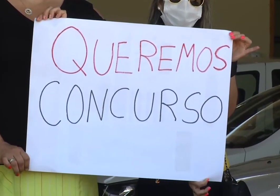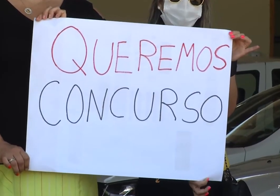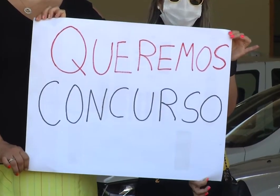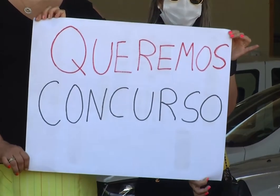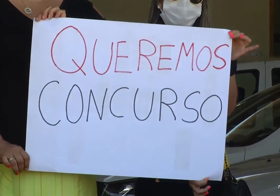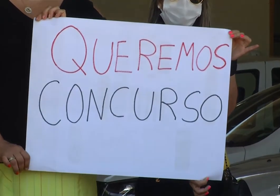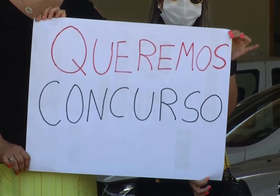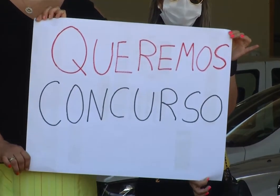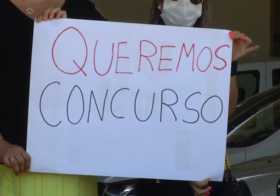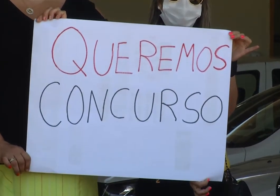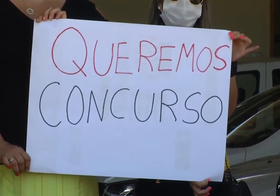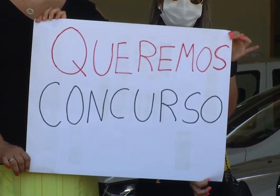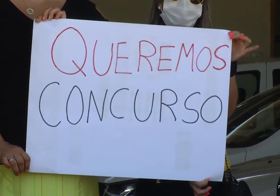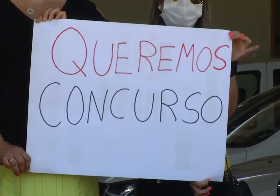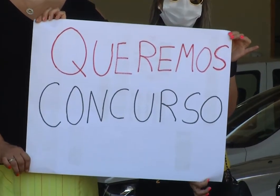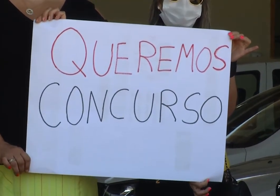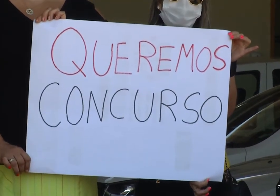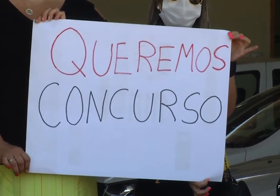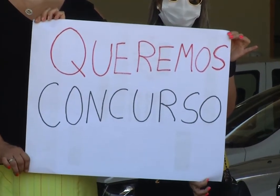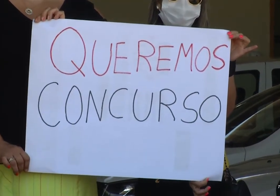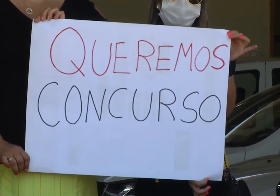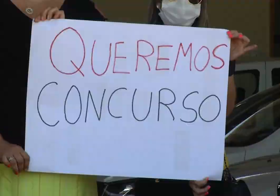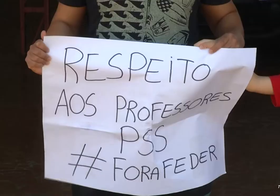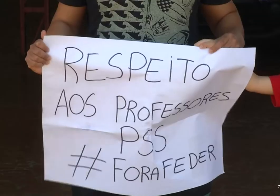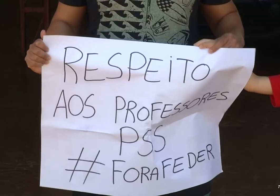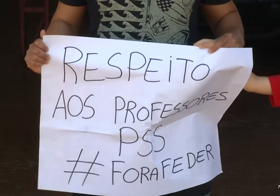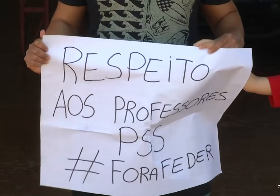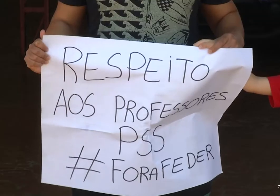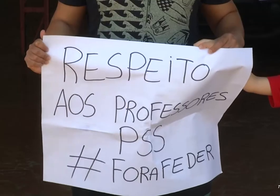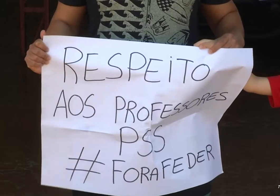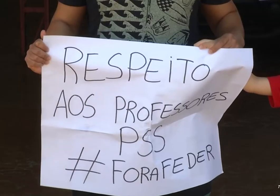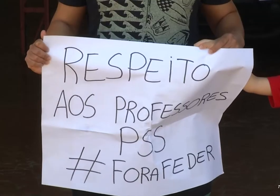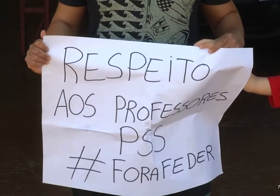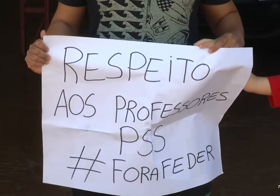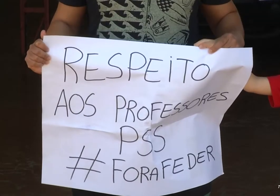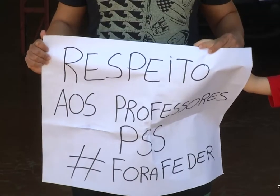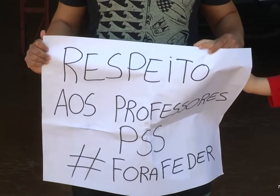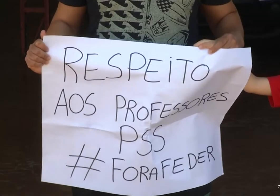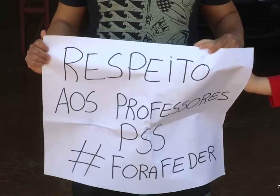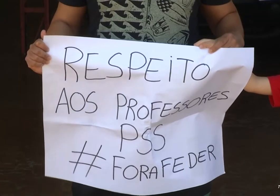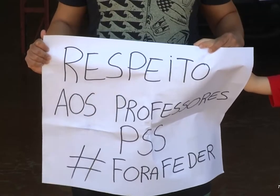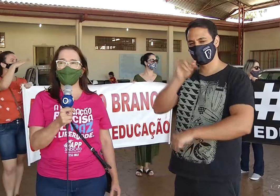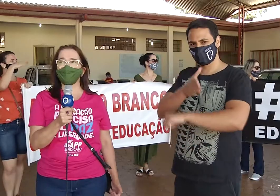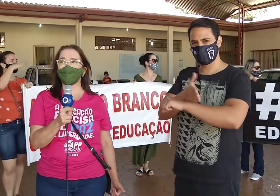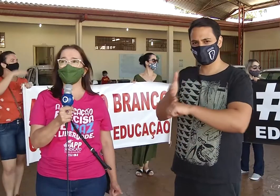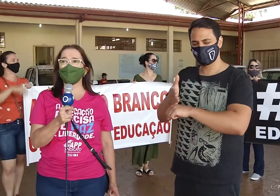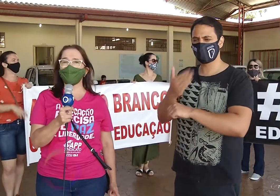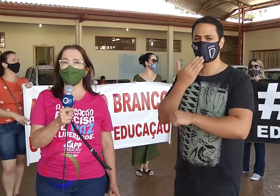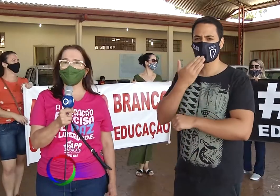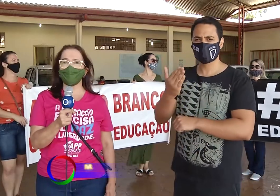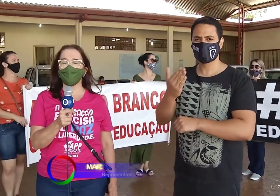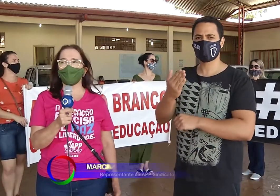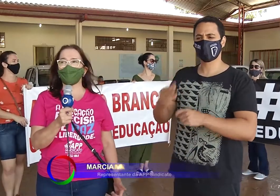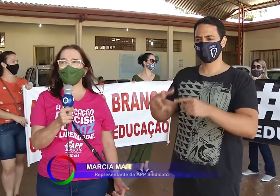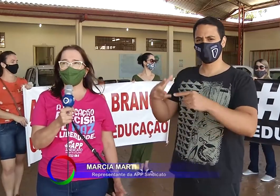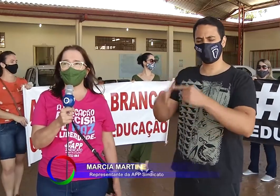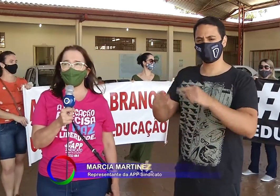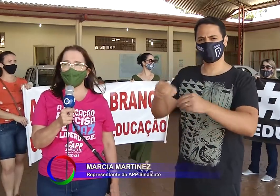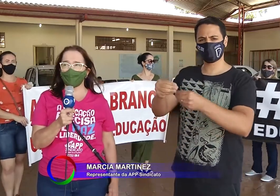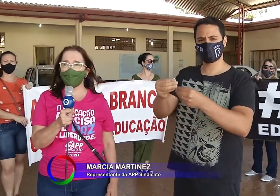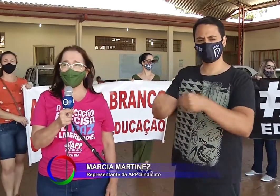concurso público, entre tantos retrocessos. Uma ação em todo o Paraná. Pedindo a revogação do